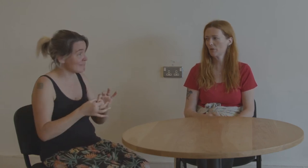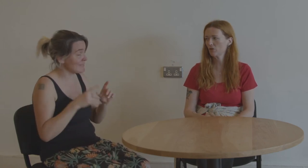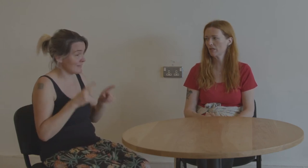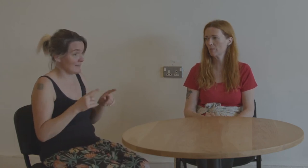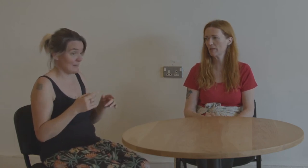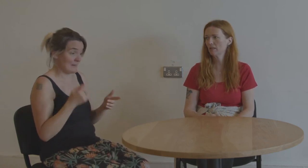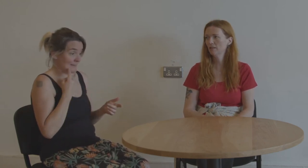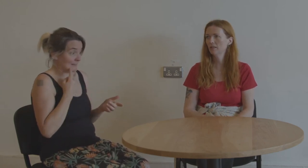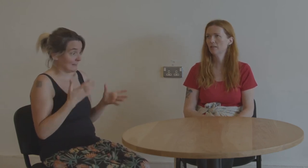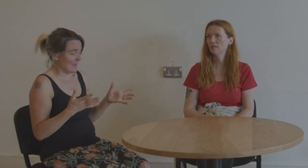prosiect yma,